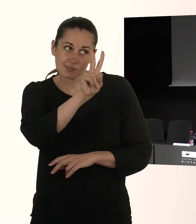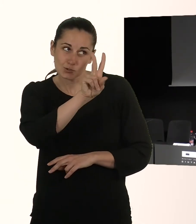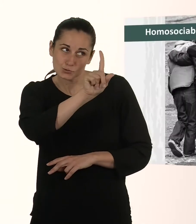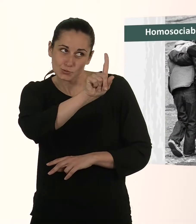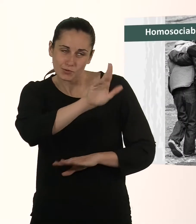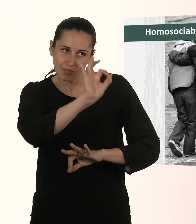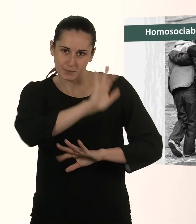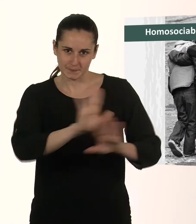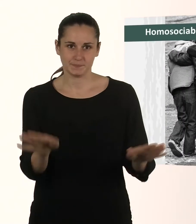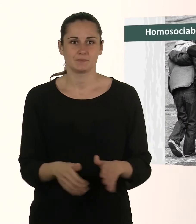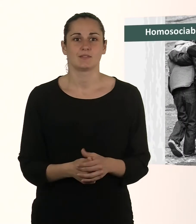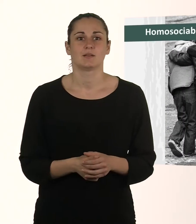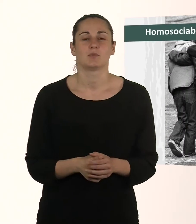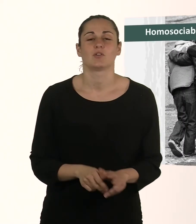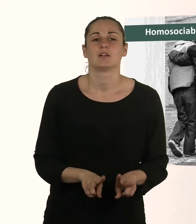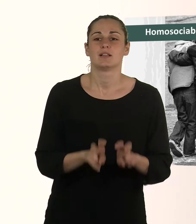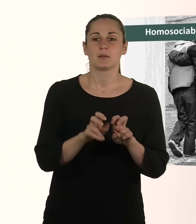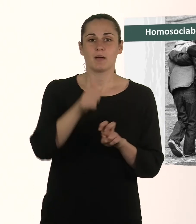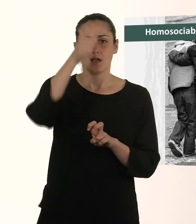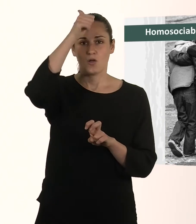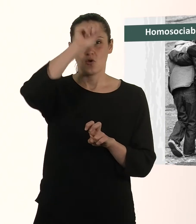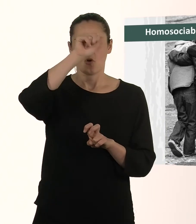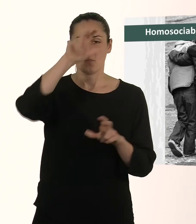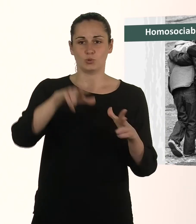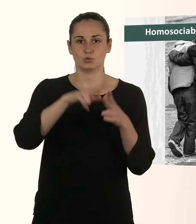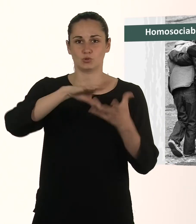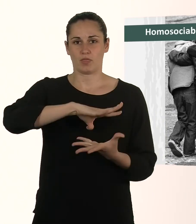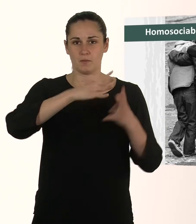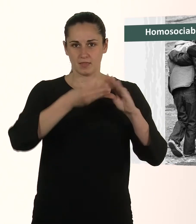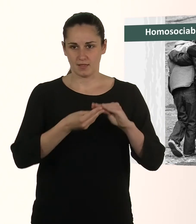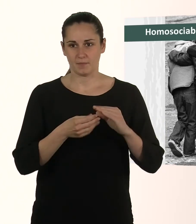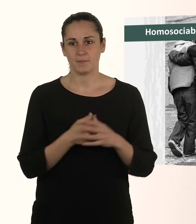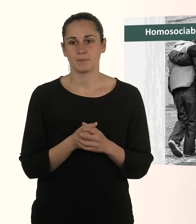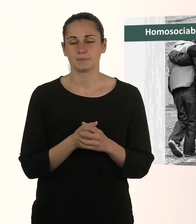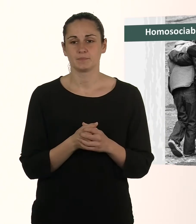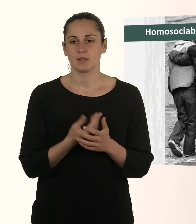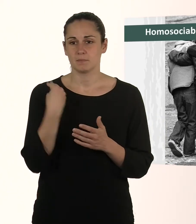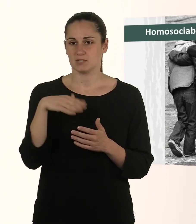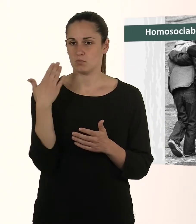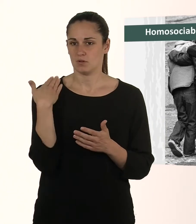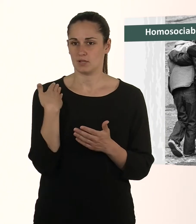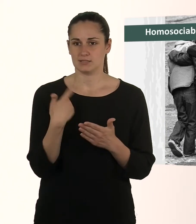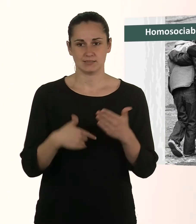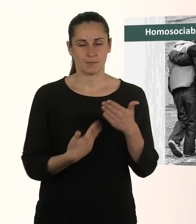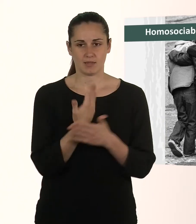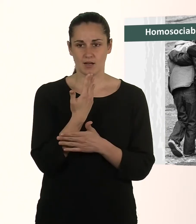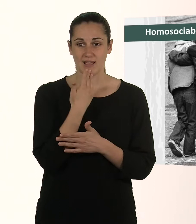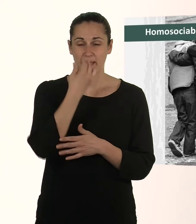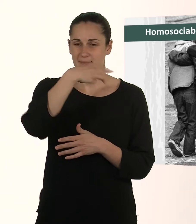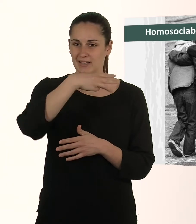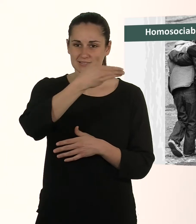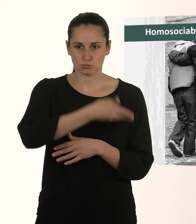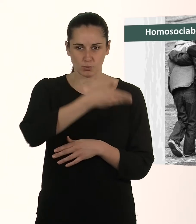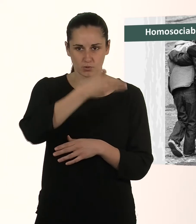5, 4, 3, 2, 1, 0. Bueno, homosociabilidad va a ser fundamental, ya lo ha dicho alguien esta mañana, y efectivamente en Marqués va a